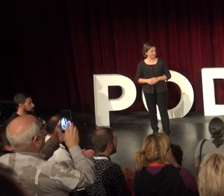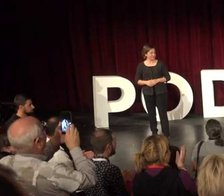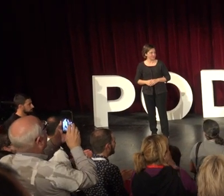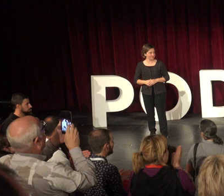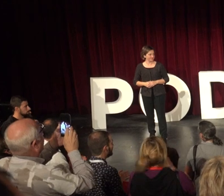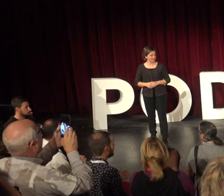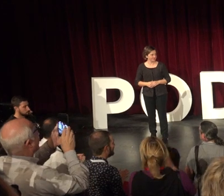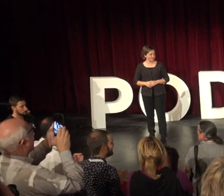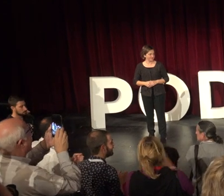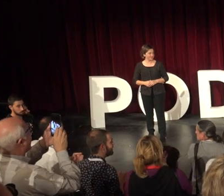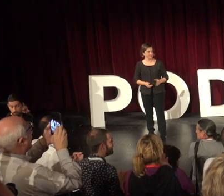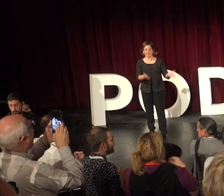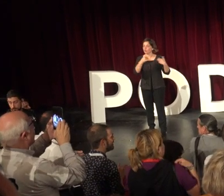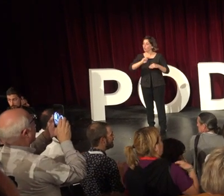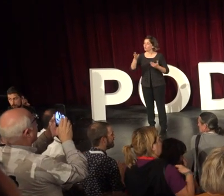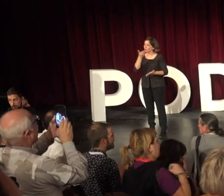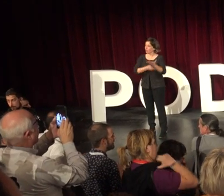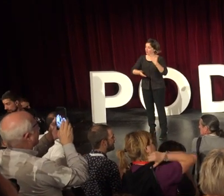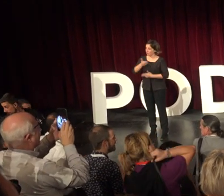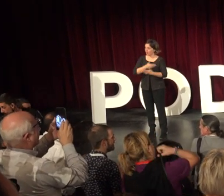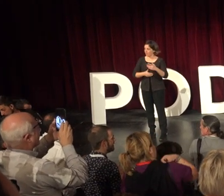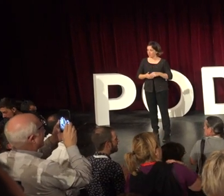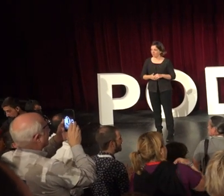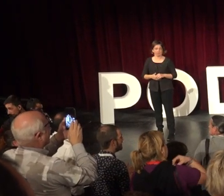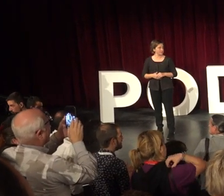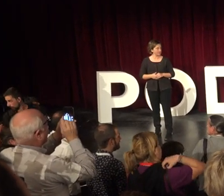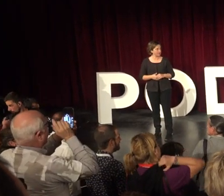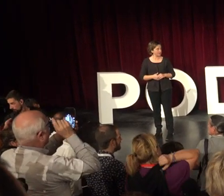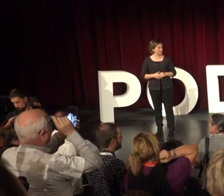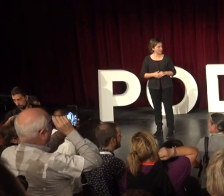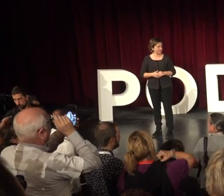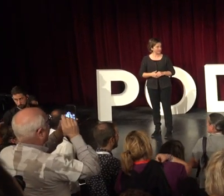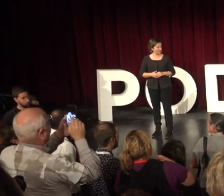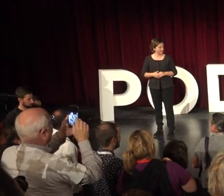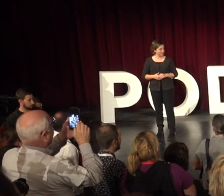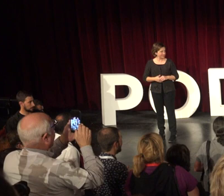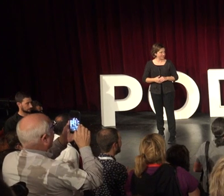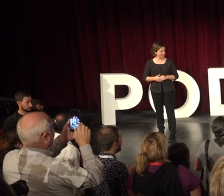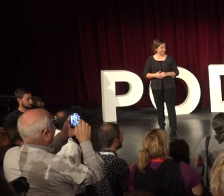colaborador nuestro, Arturo, por favor, te va a hacer entregar un regalo.